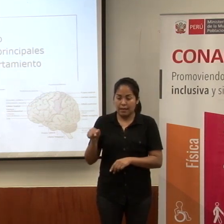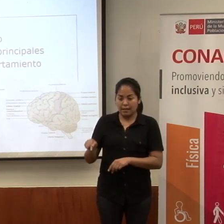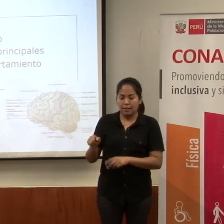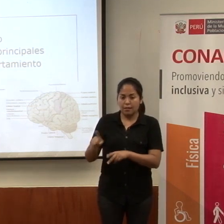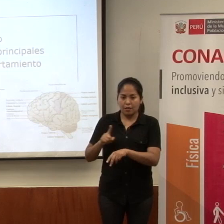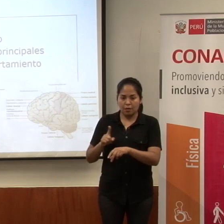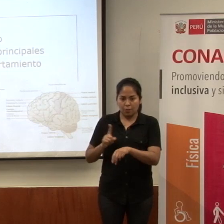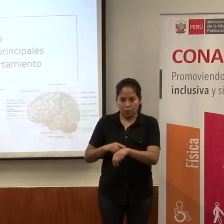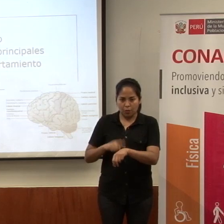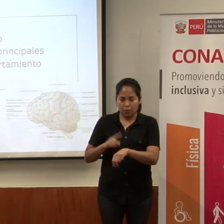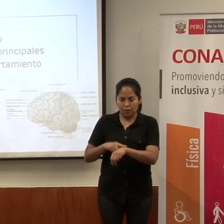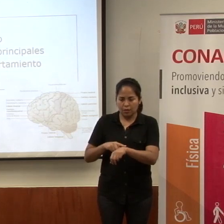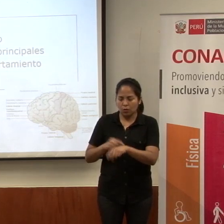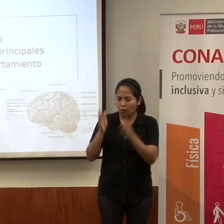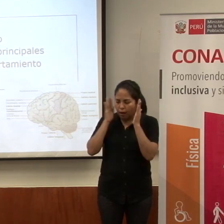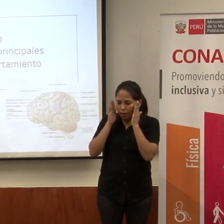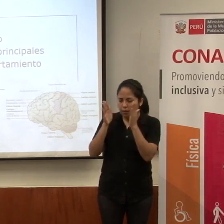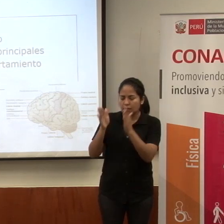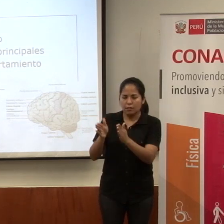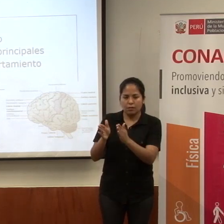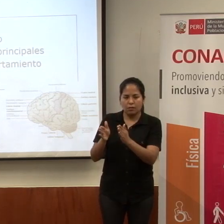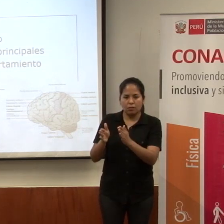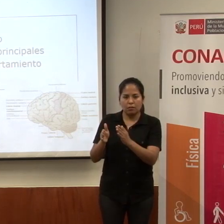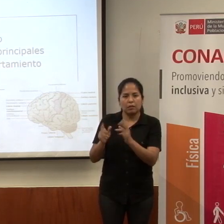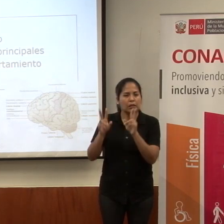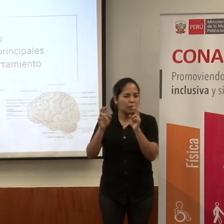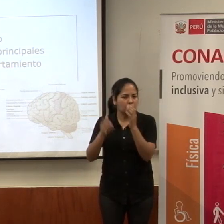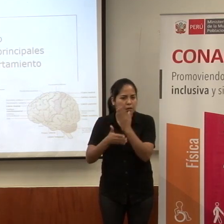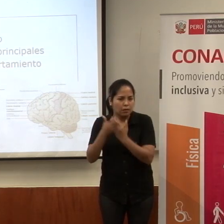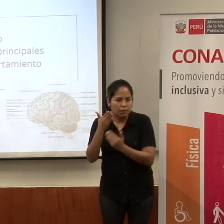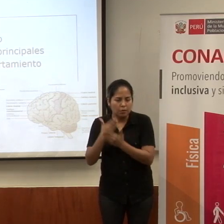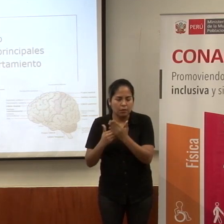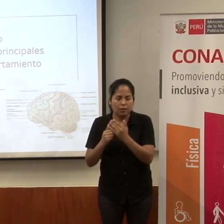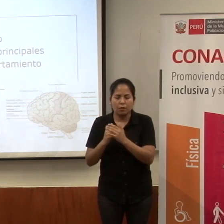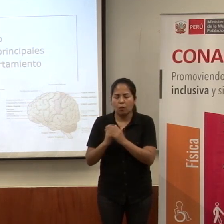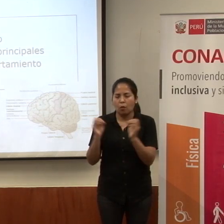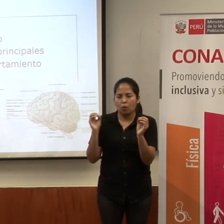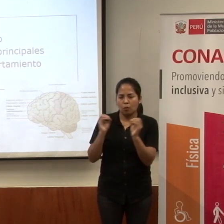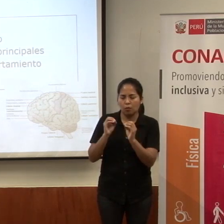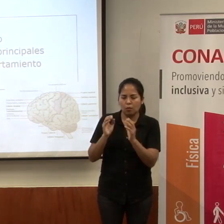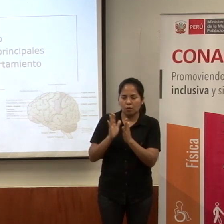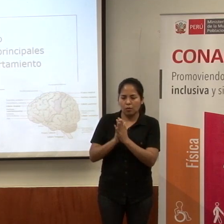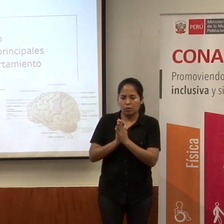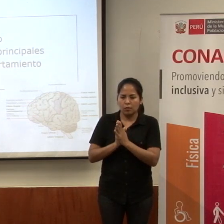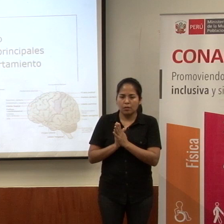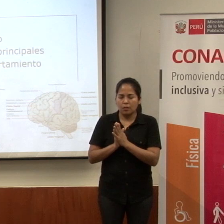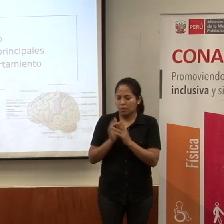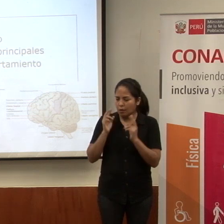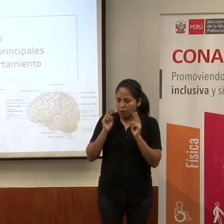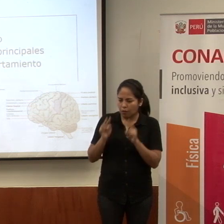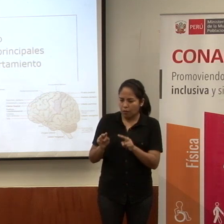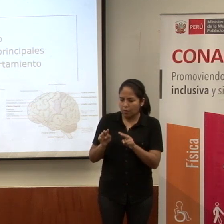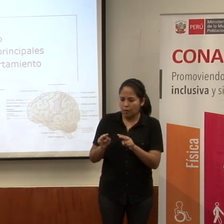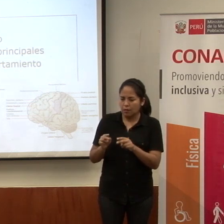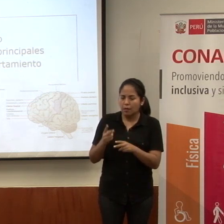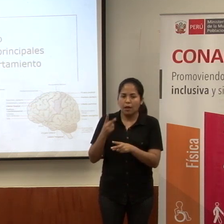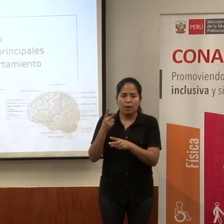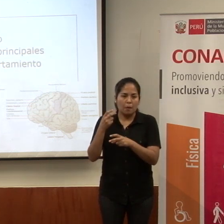¿no es cierto?, de la discapacidad, en general del cuidado, pero en particular de la identificación del